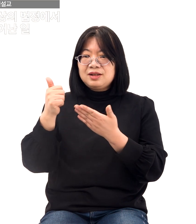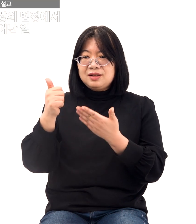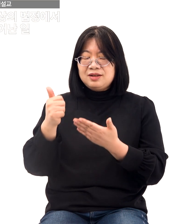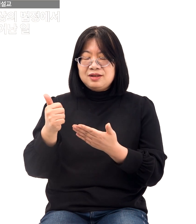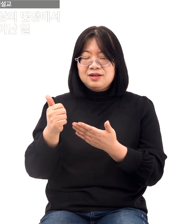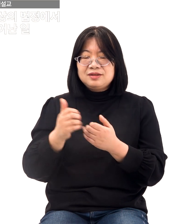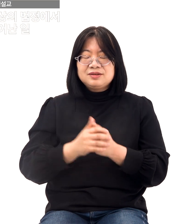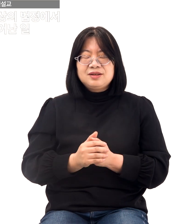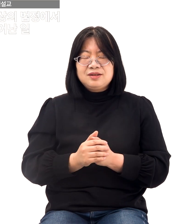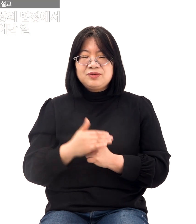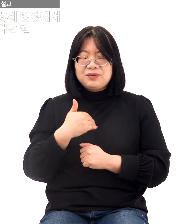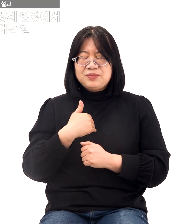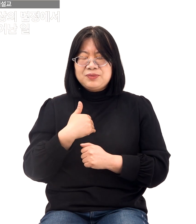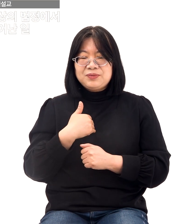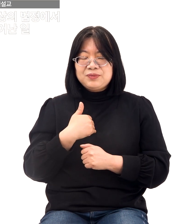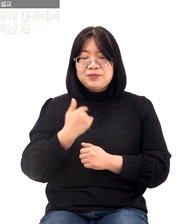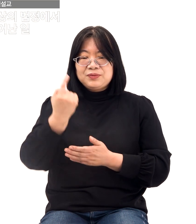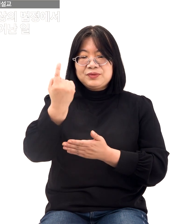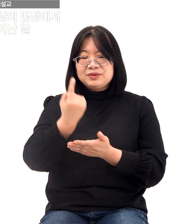주께서 내게